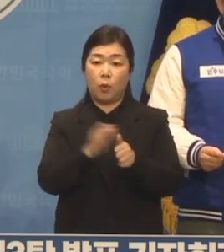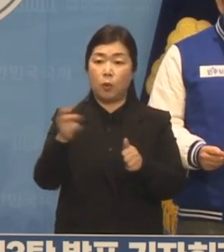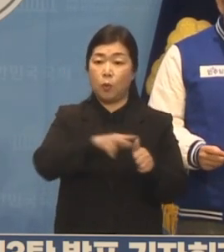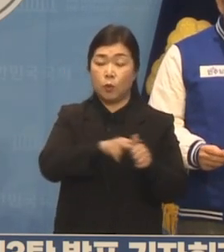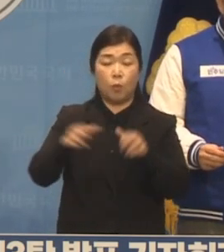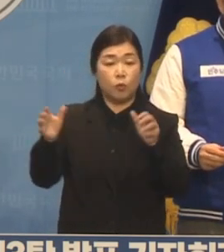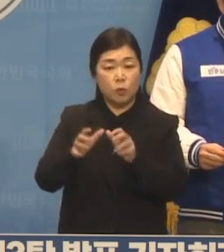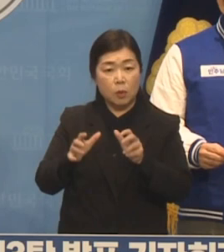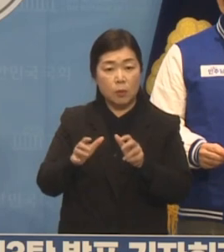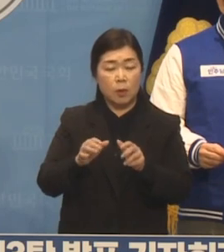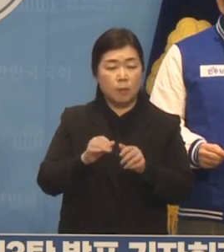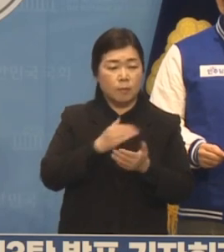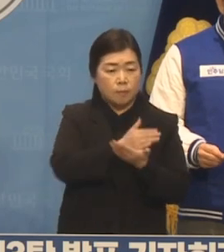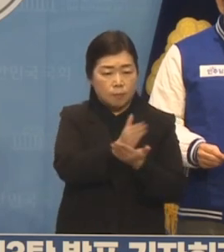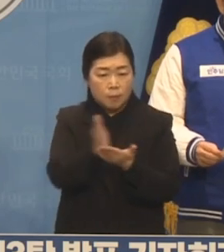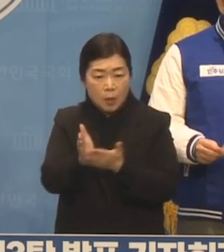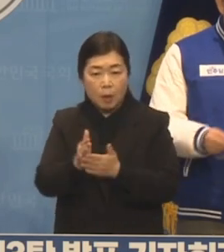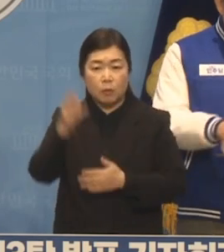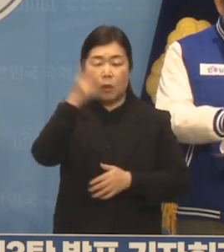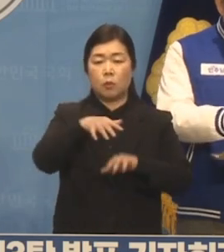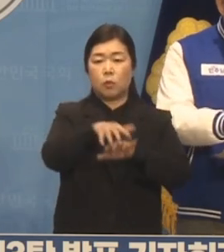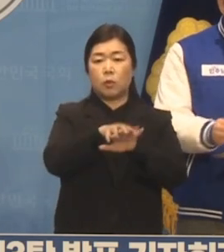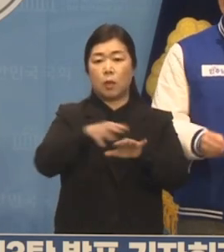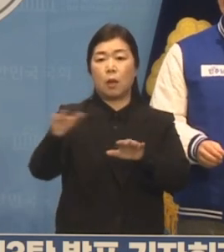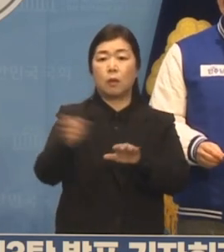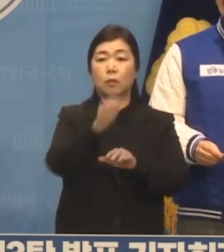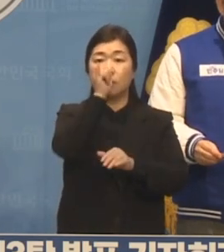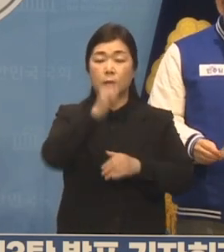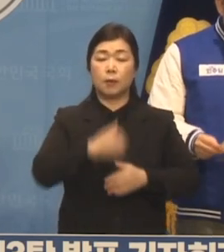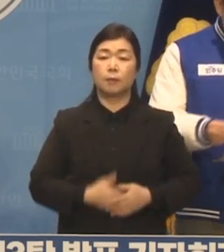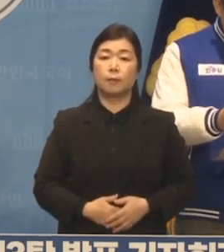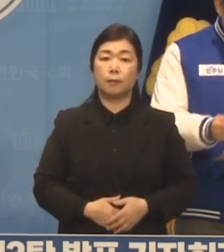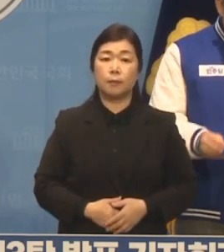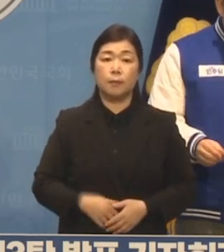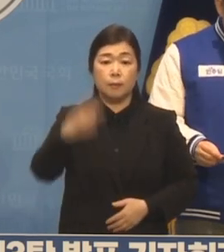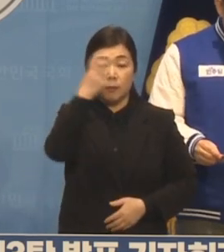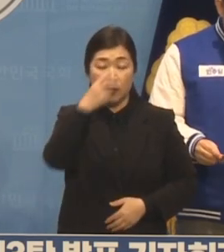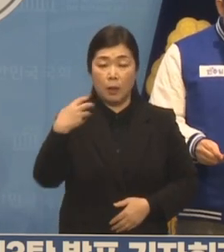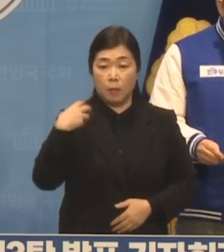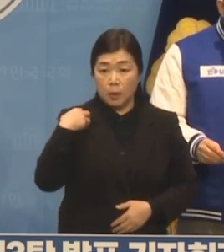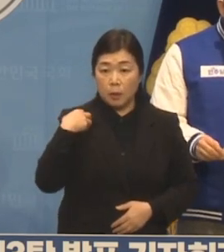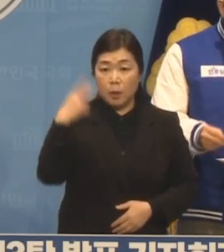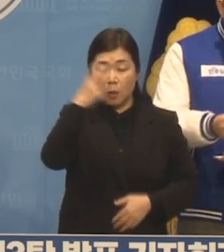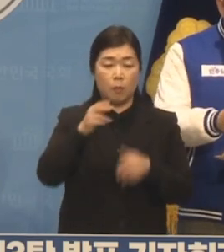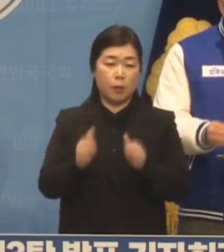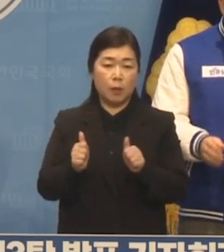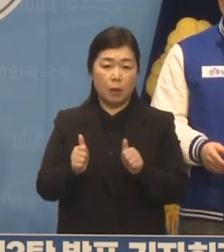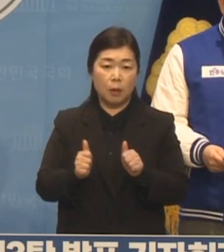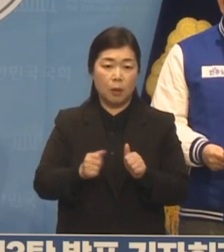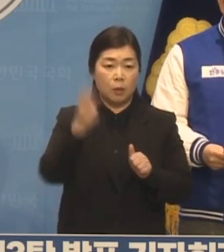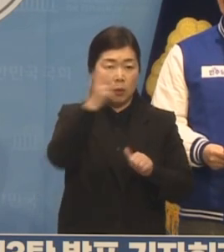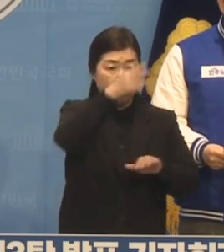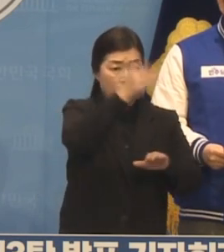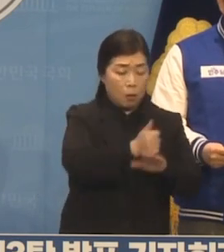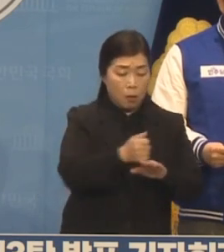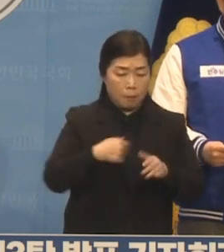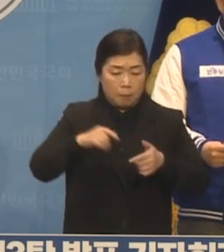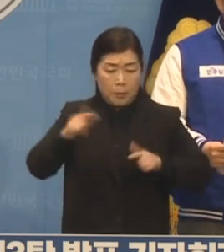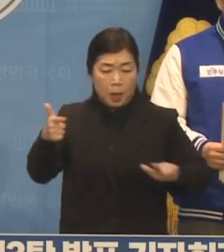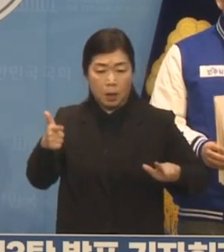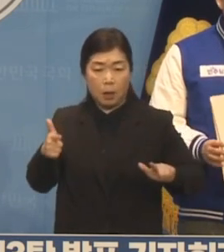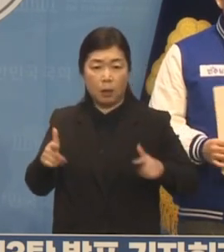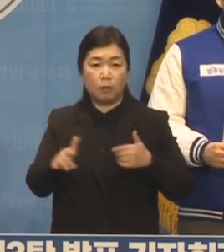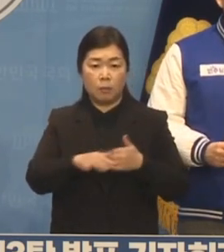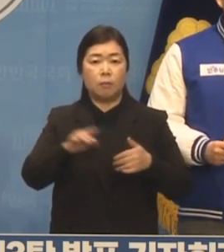등의 광범위한 수사 조직을 가지고 있습니다. 수사를 담당하는 검사가 수사 결과가 예상과 다른 내용일